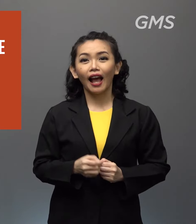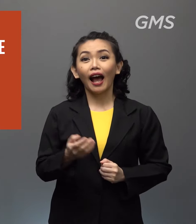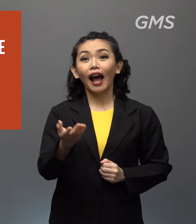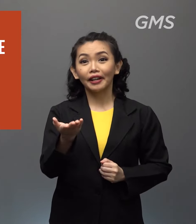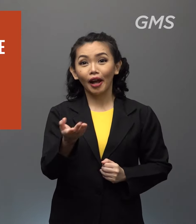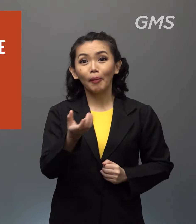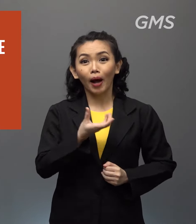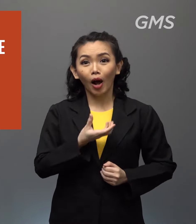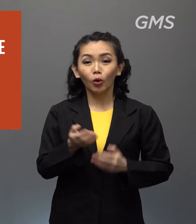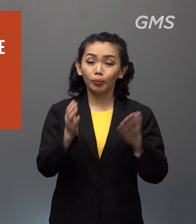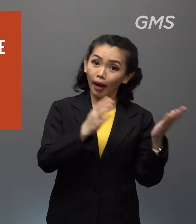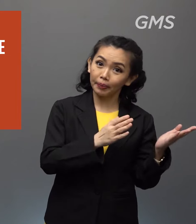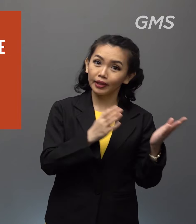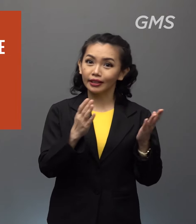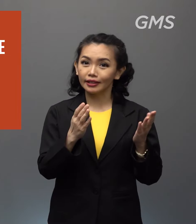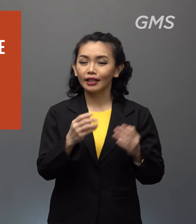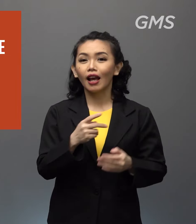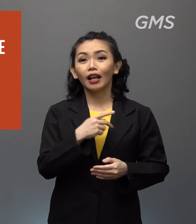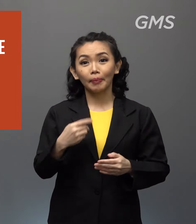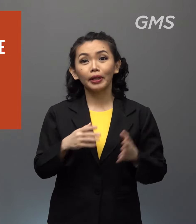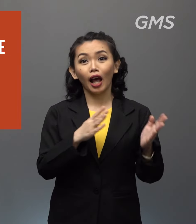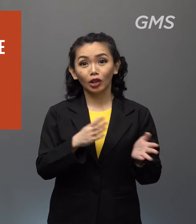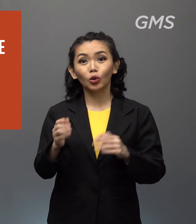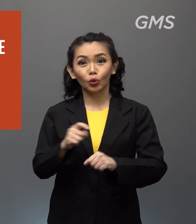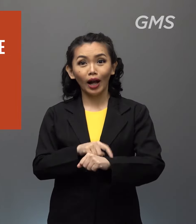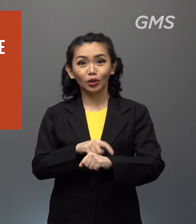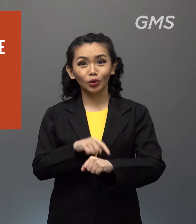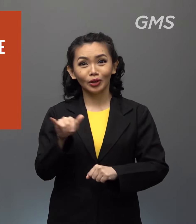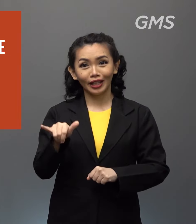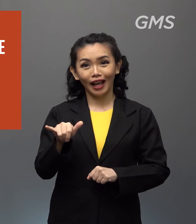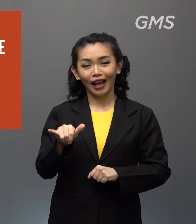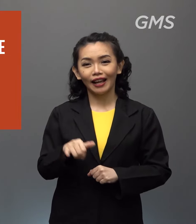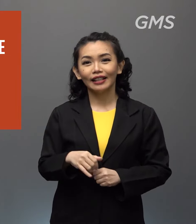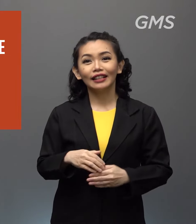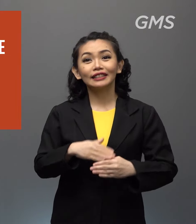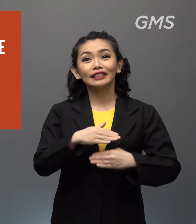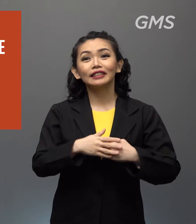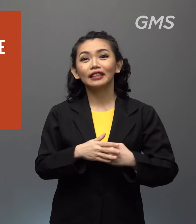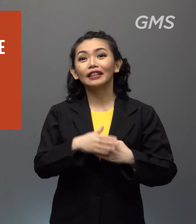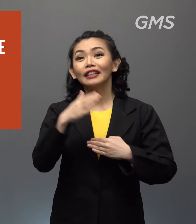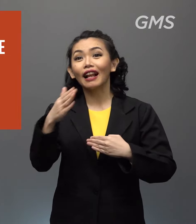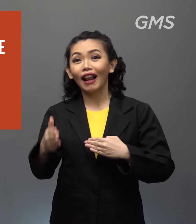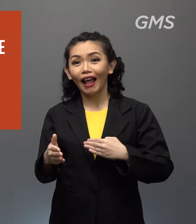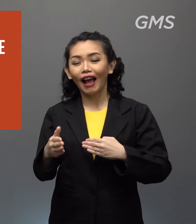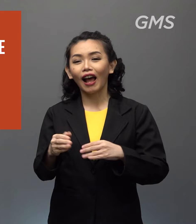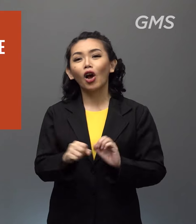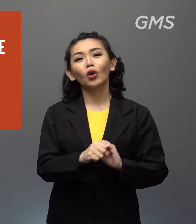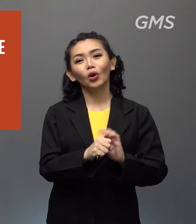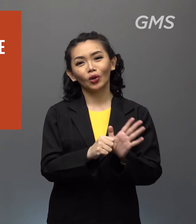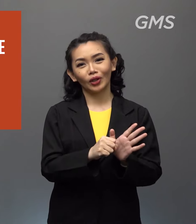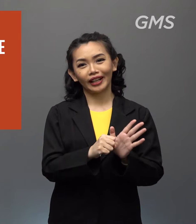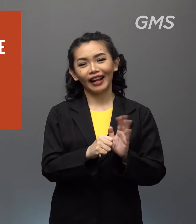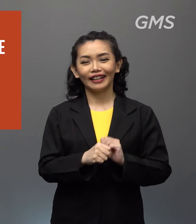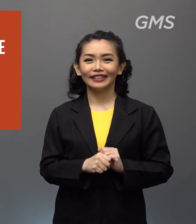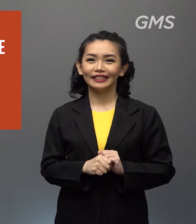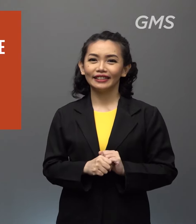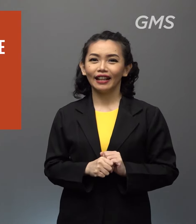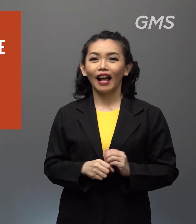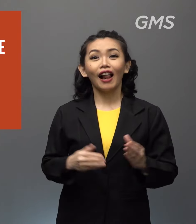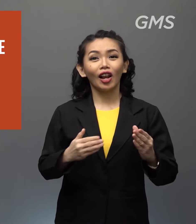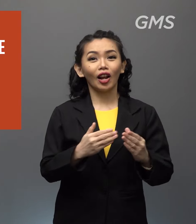ini selesai atau mereda, nanti kita akan atur dengan prokes yang ketat, Anda bisa daftarkan diri Anda melalui